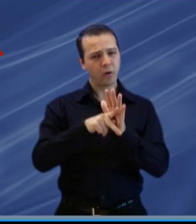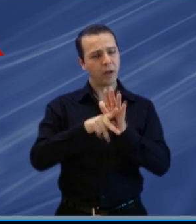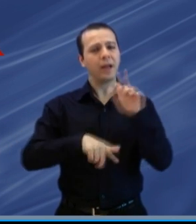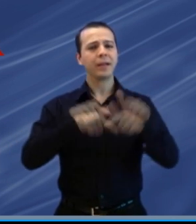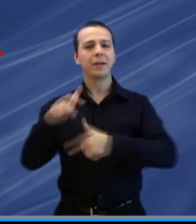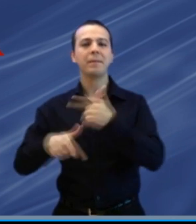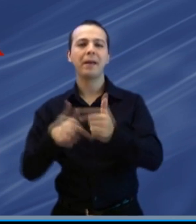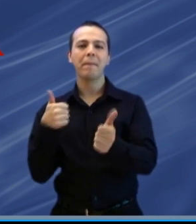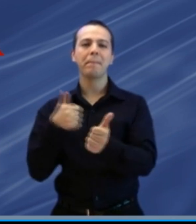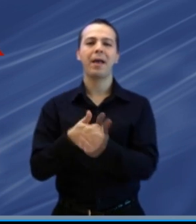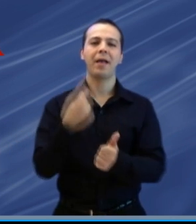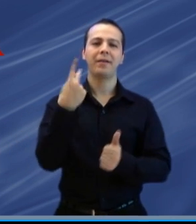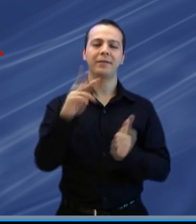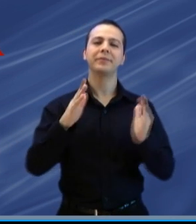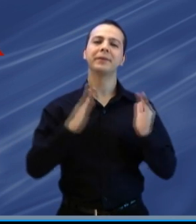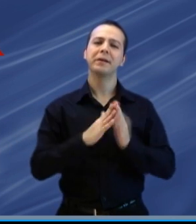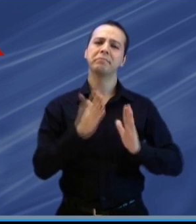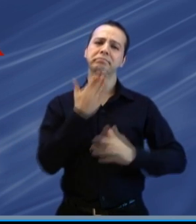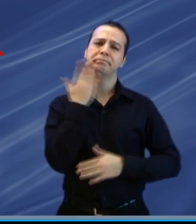perto das suas casas,